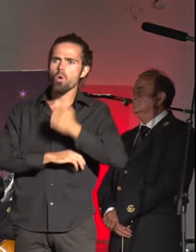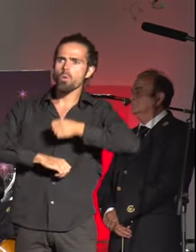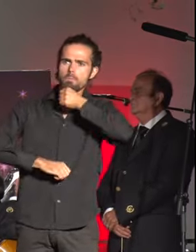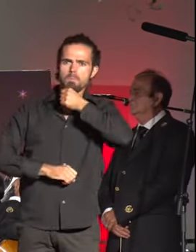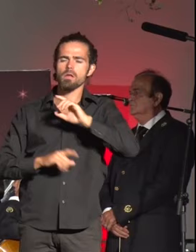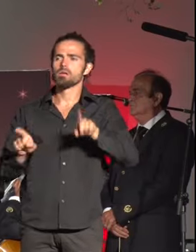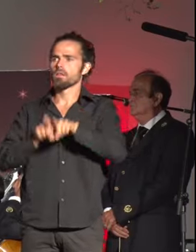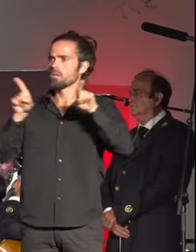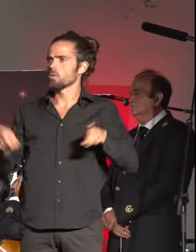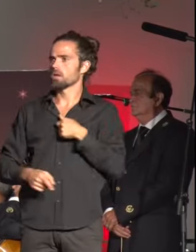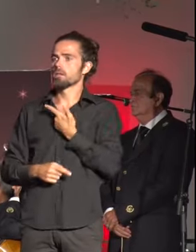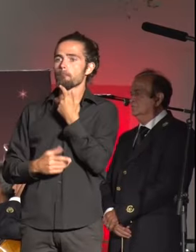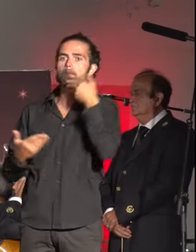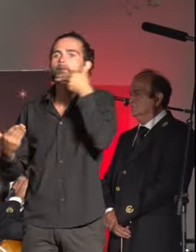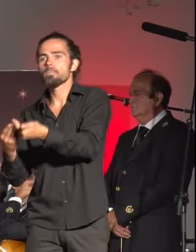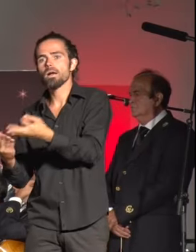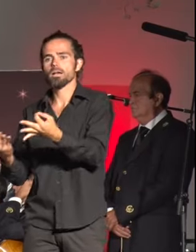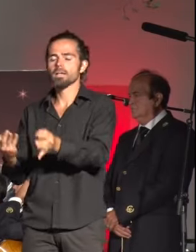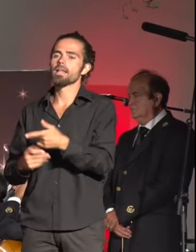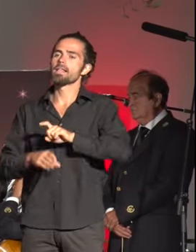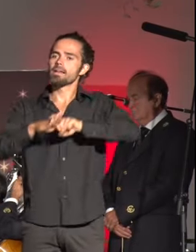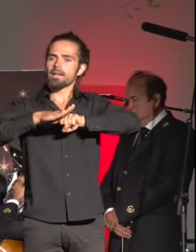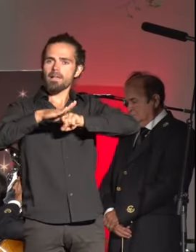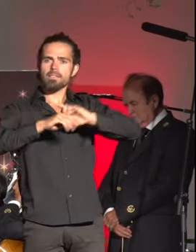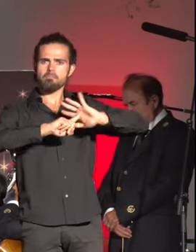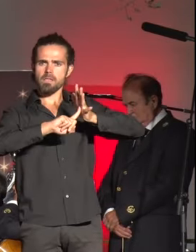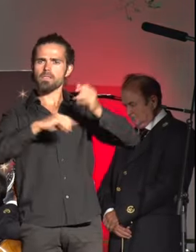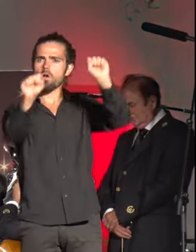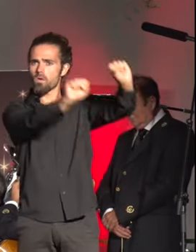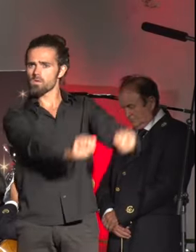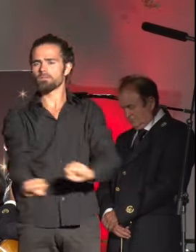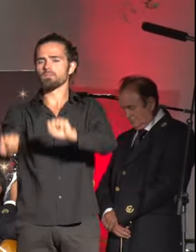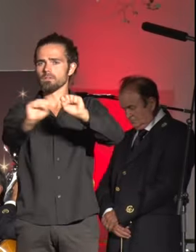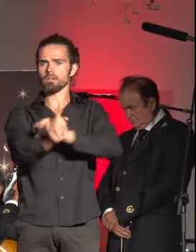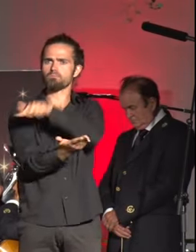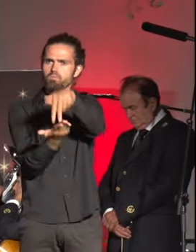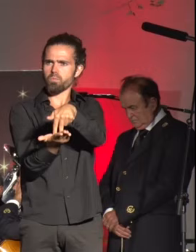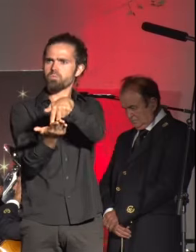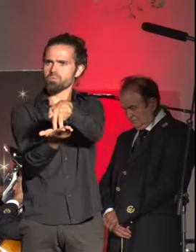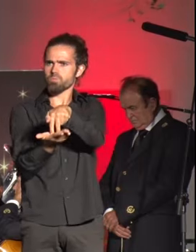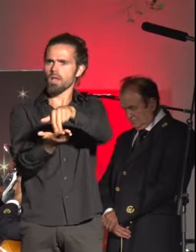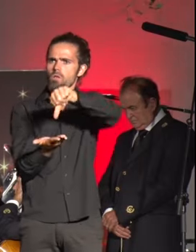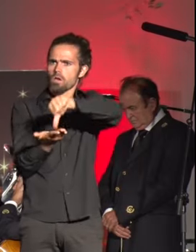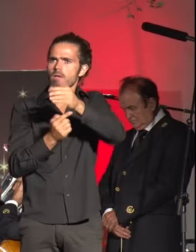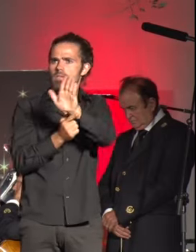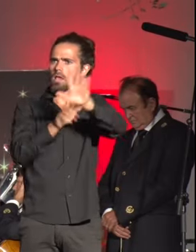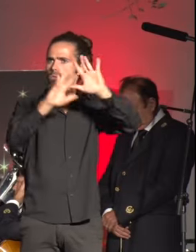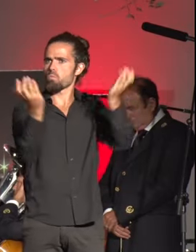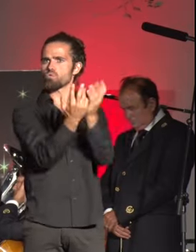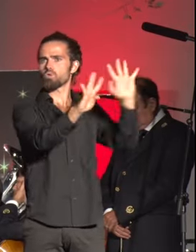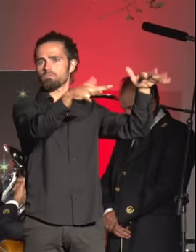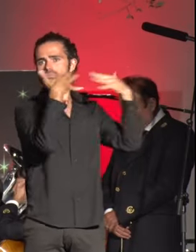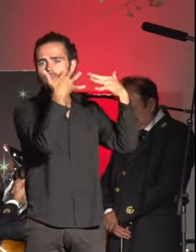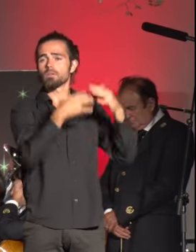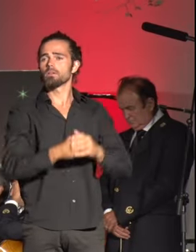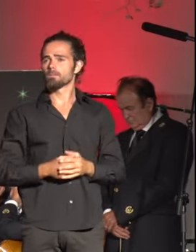que defiendan el carácter manchego y el saber estar, el saber representar a su ciudad ante el mundo. Personalmente no conozco otra ciudad